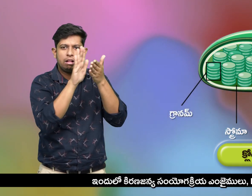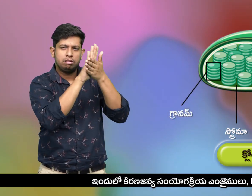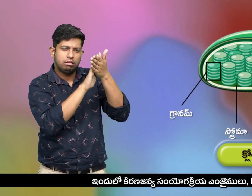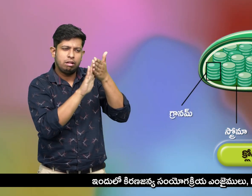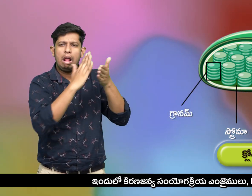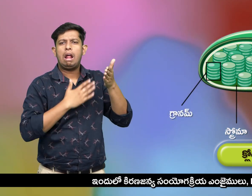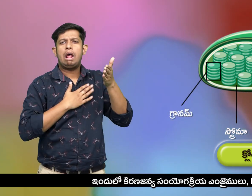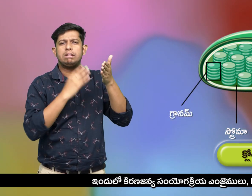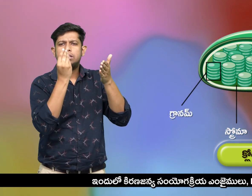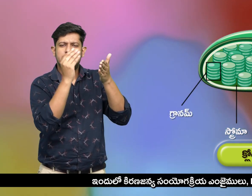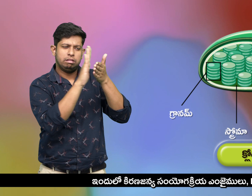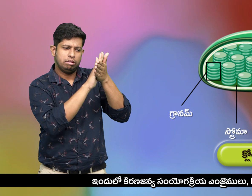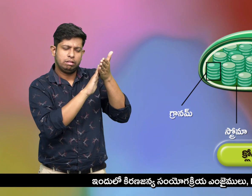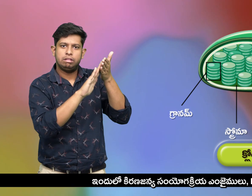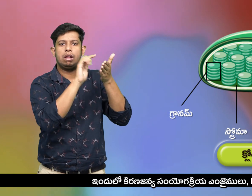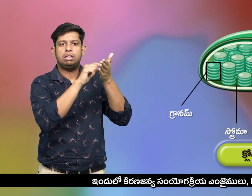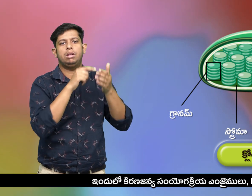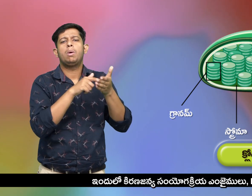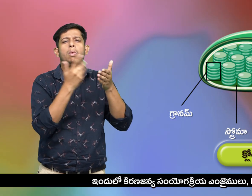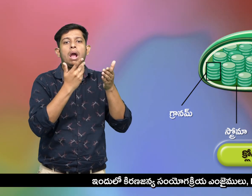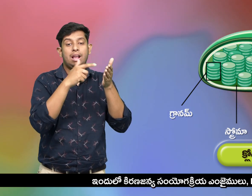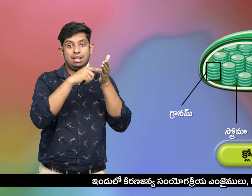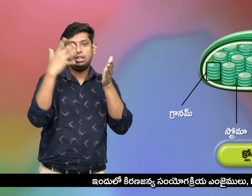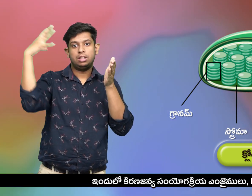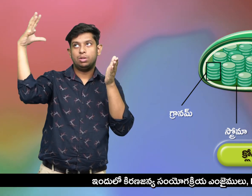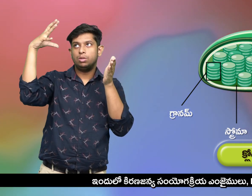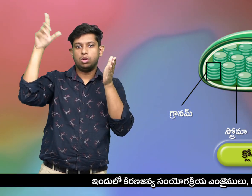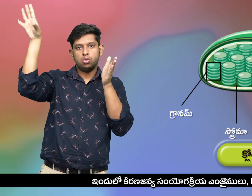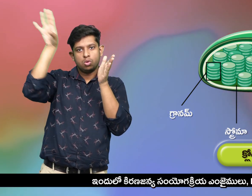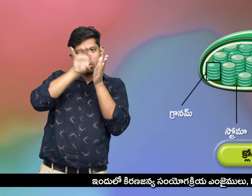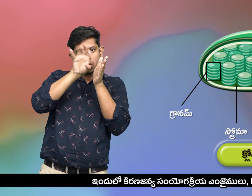ఇందులో కిరణజన్య సంయోగక్రియ ఎంజైమ్లు, డిఎన్ఏ,